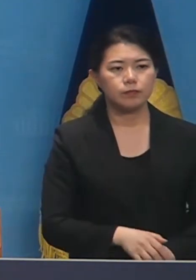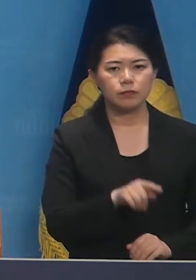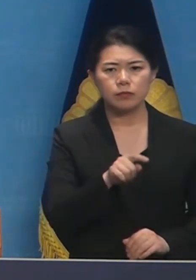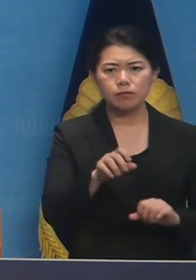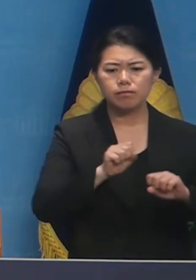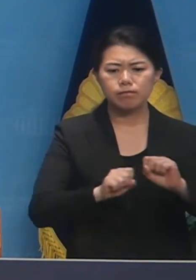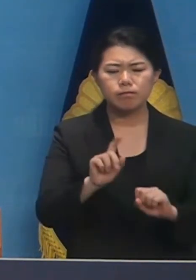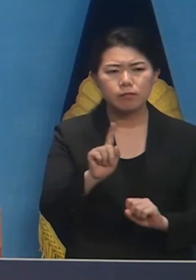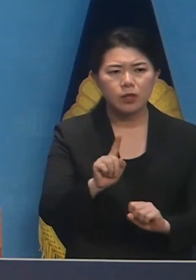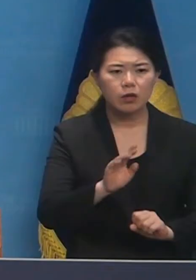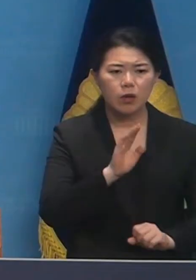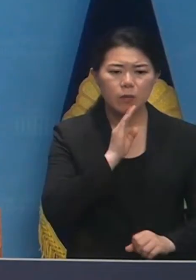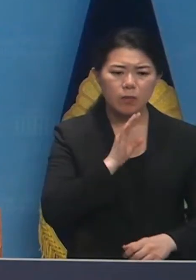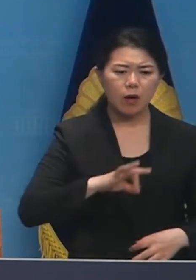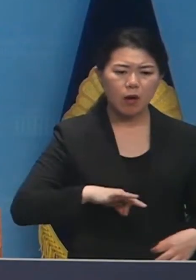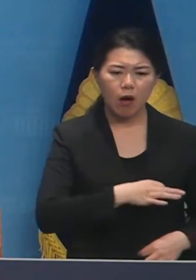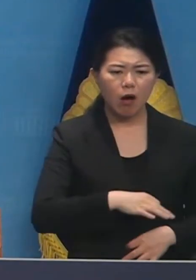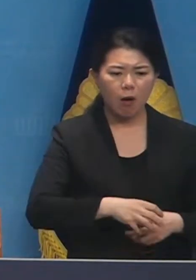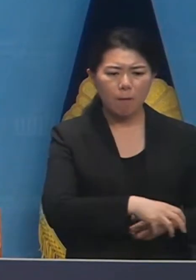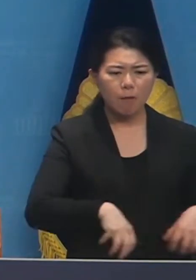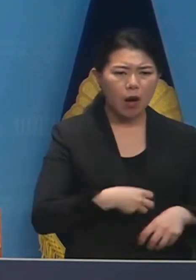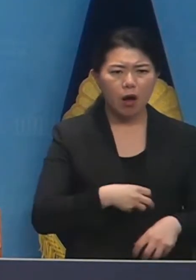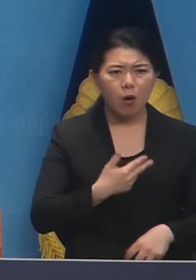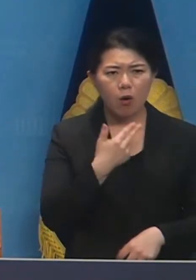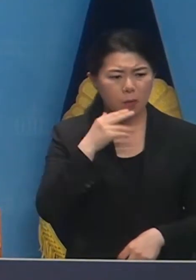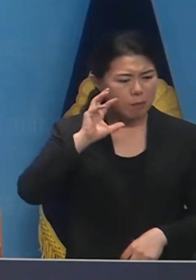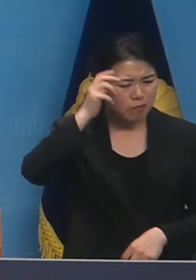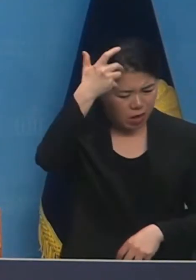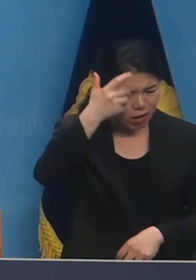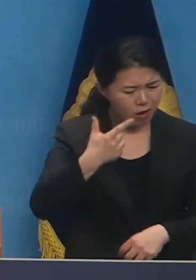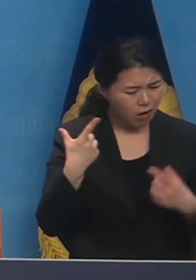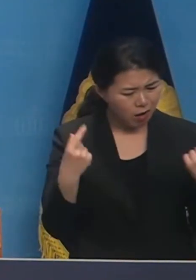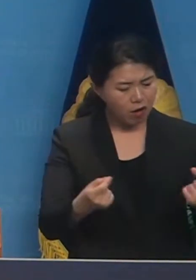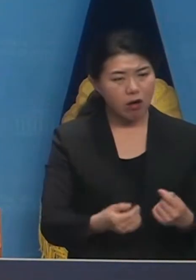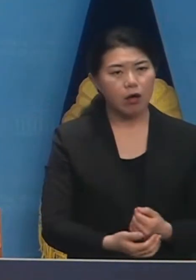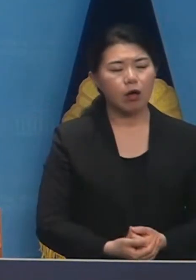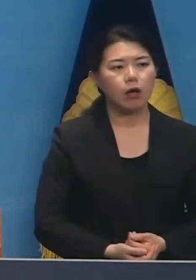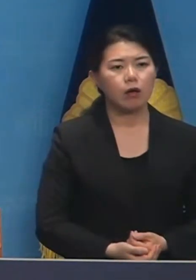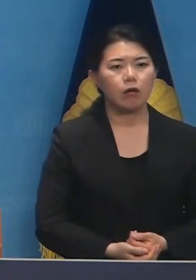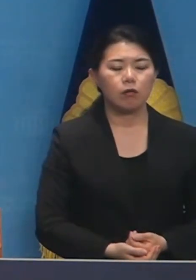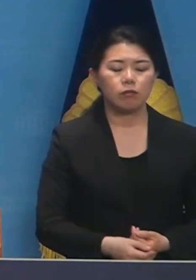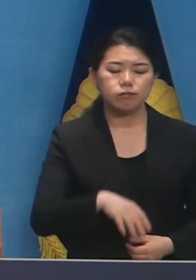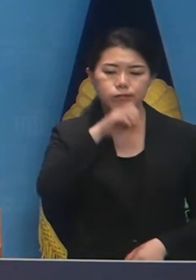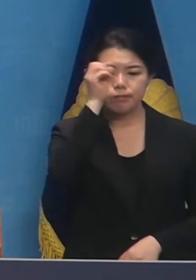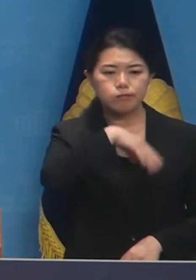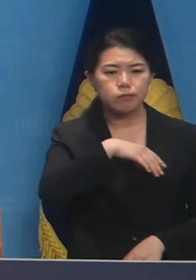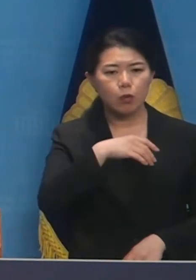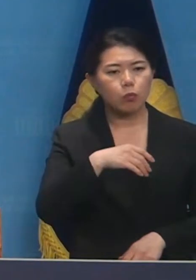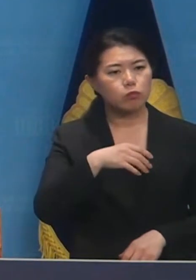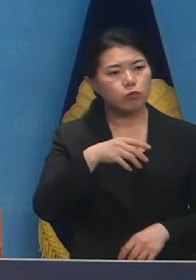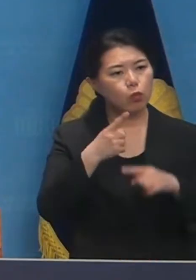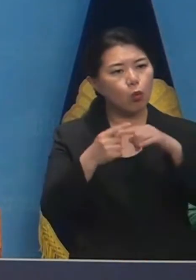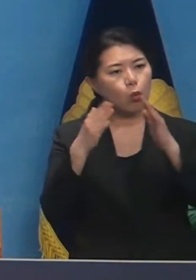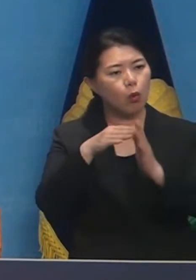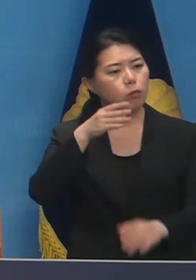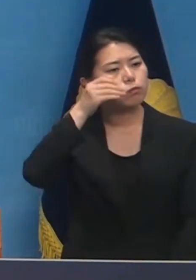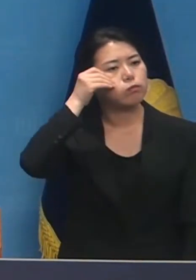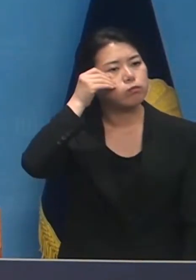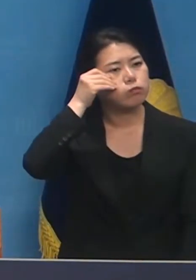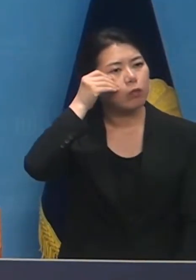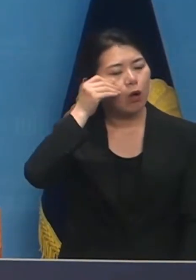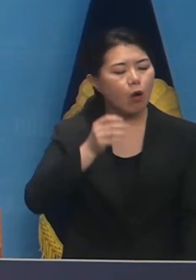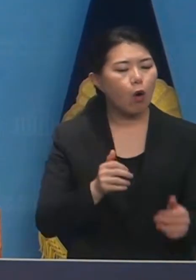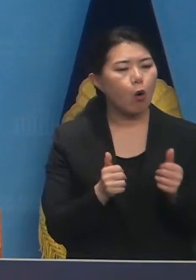행위는 진짜 환장하지 않고는 있을 수 없는 처사입니다. 가만히 있는 교회를 열심히